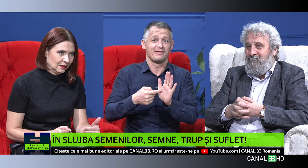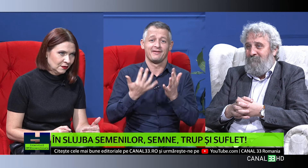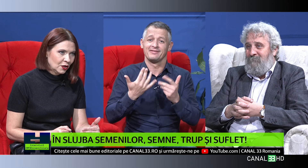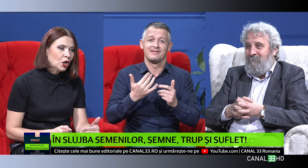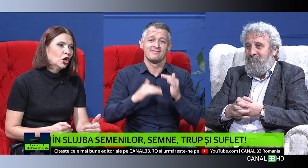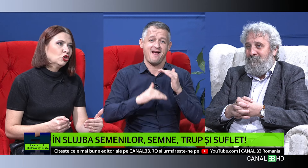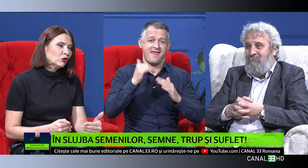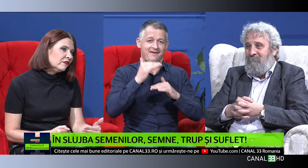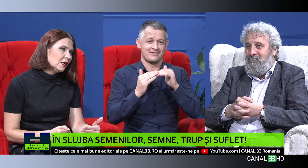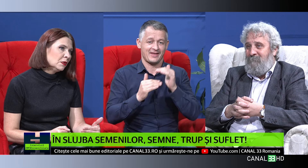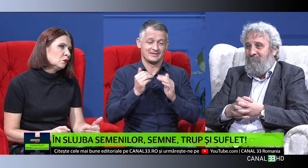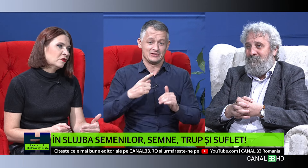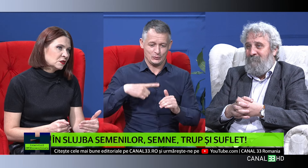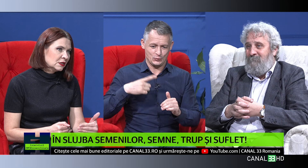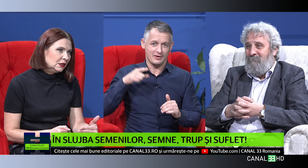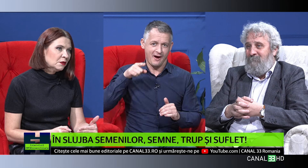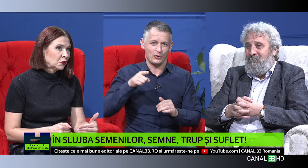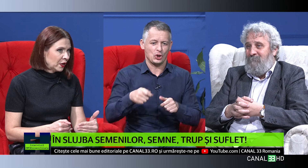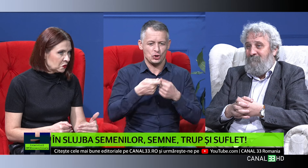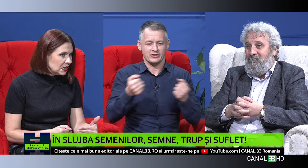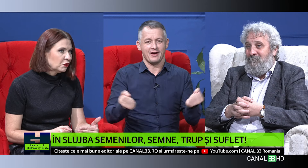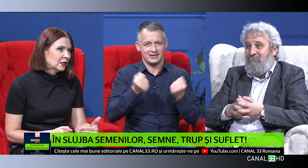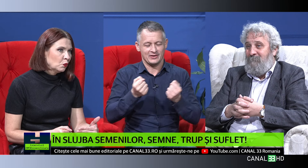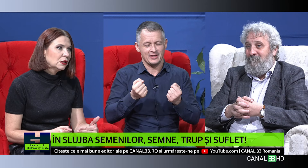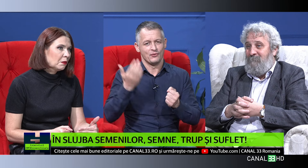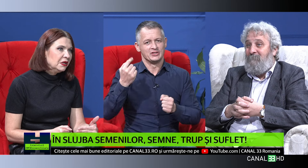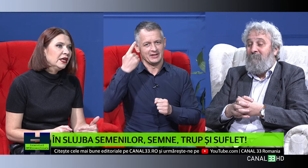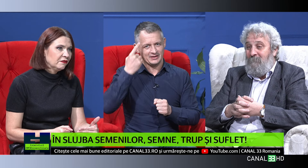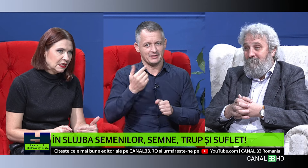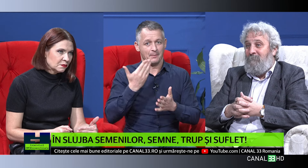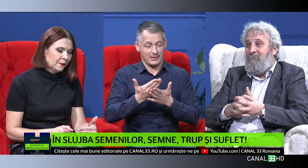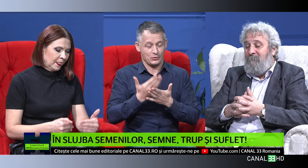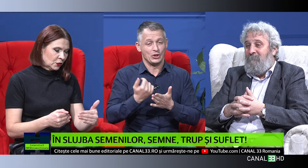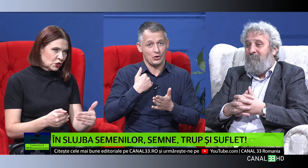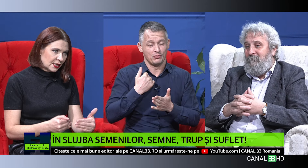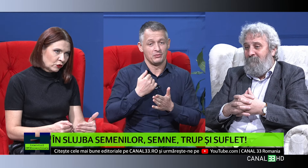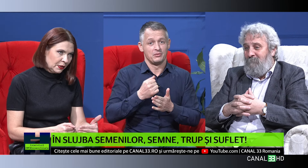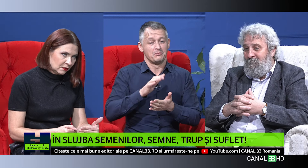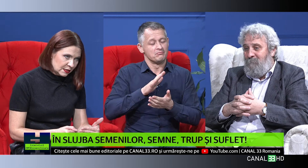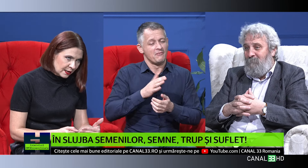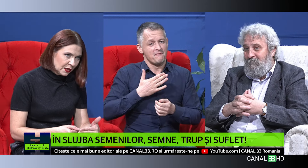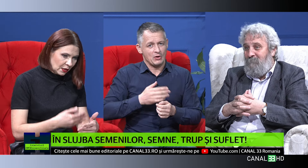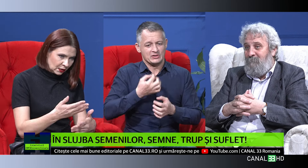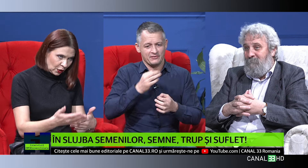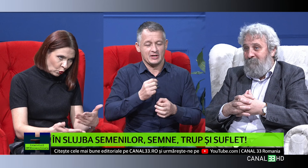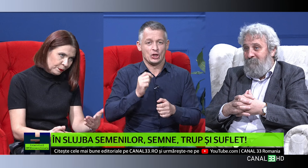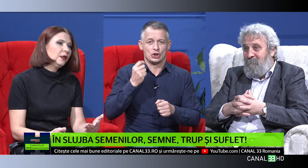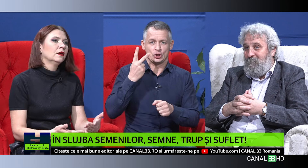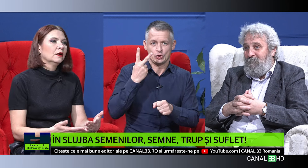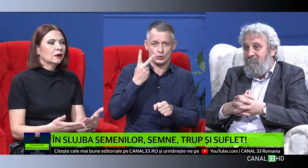sunt. Tot evenimentul a fost gândit, pentru că eu țin foarte mult la bilingvism, ce s-a vorbit în semne de către copii